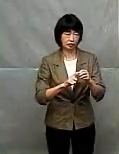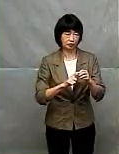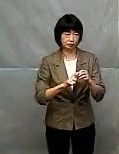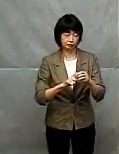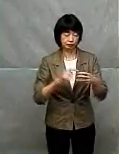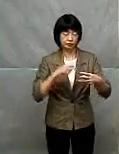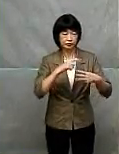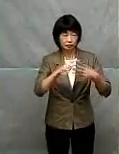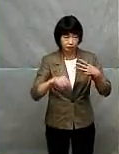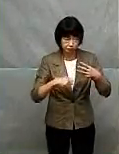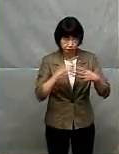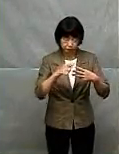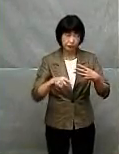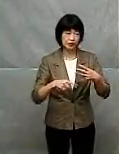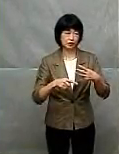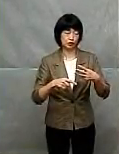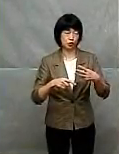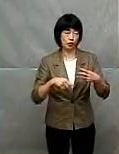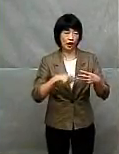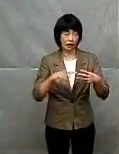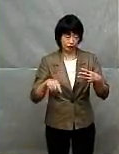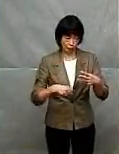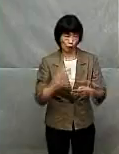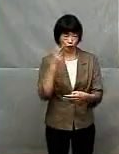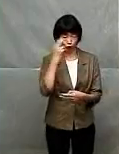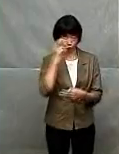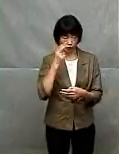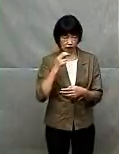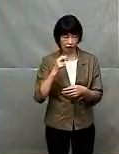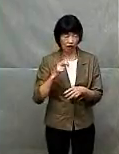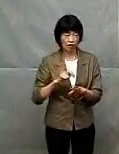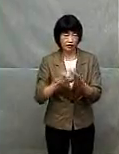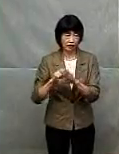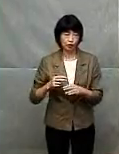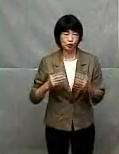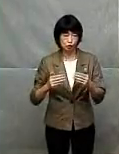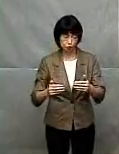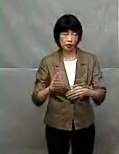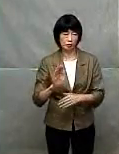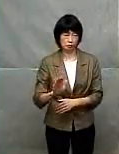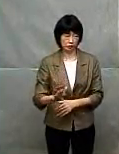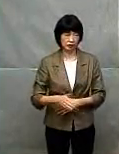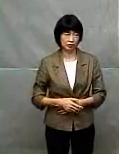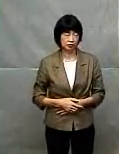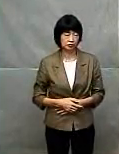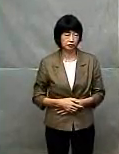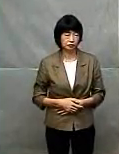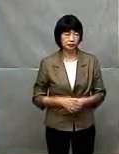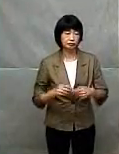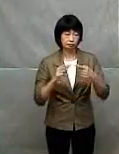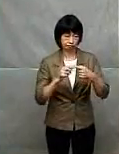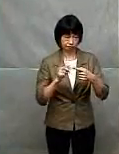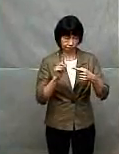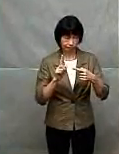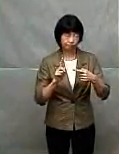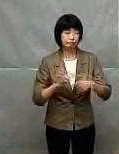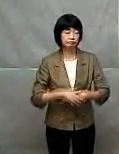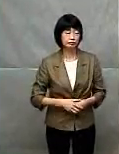上げる3つの事項について調査検討を進めてまいります。1つ目は、